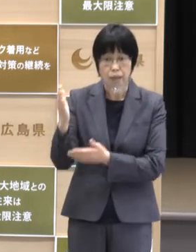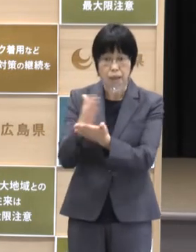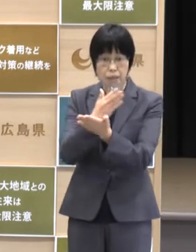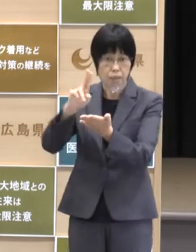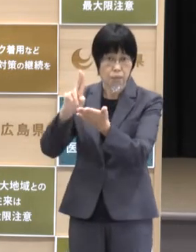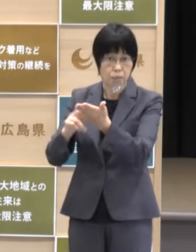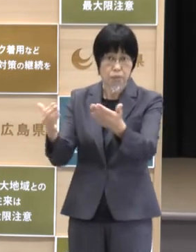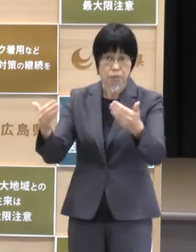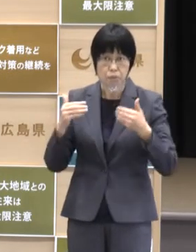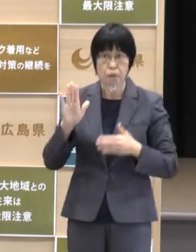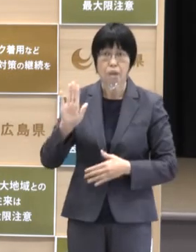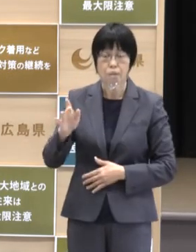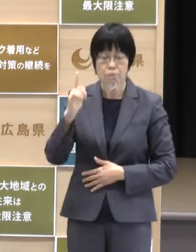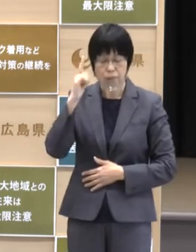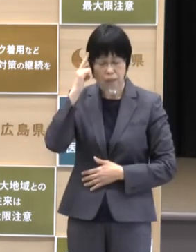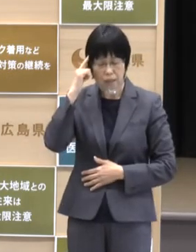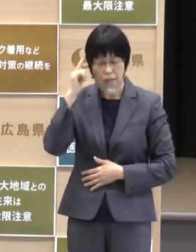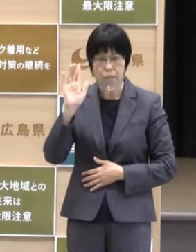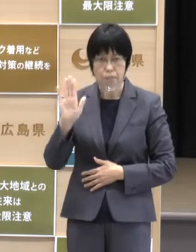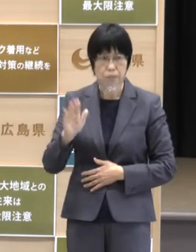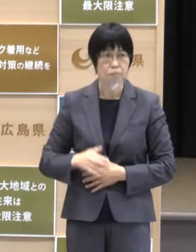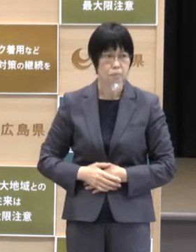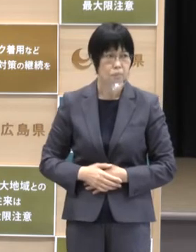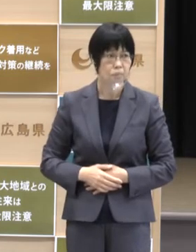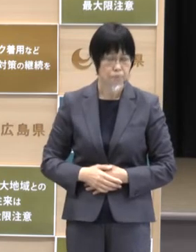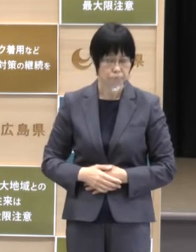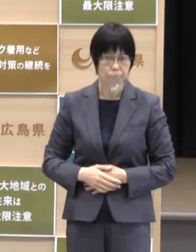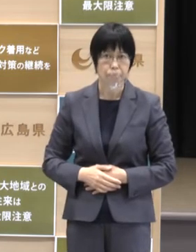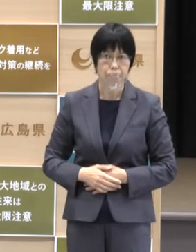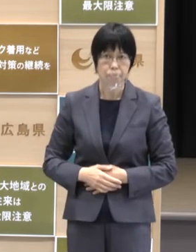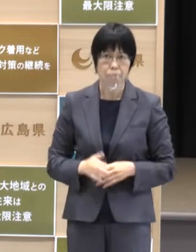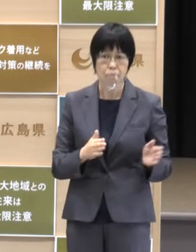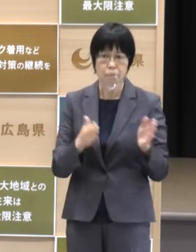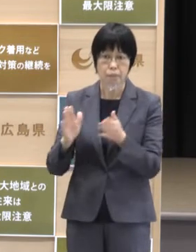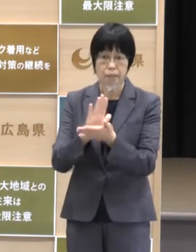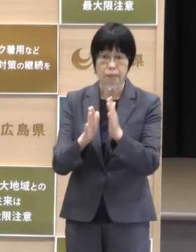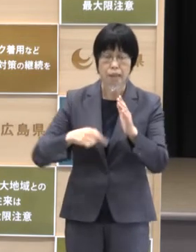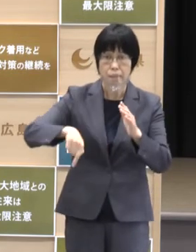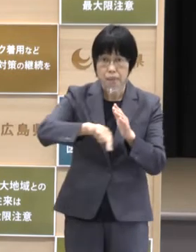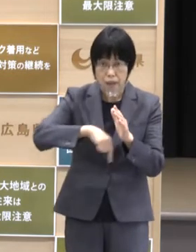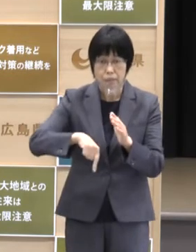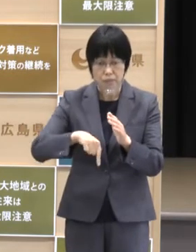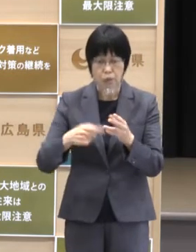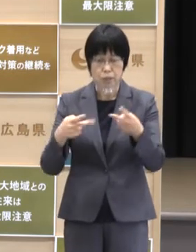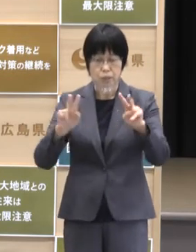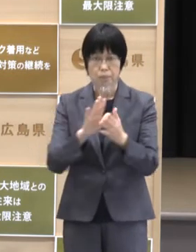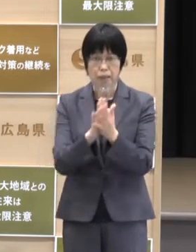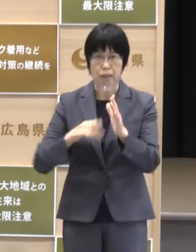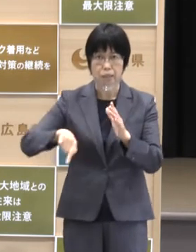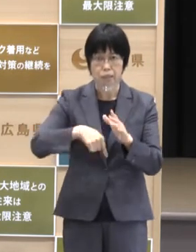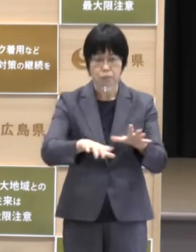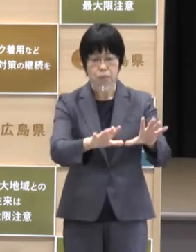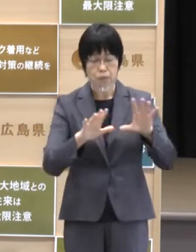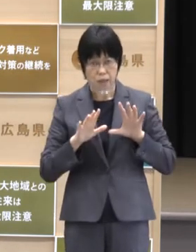ものだというふうに認識をしておりました。で、県内の受け入れ体制ですけれども